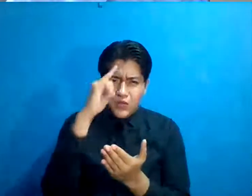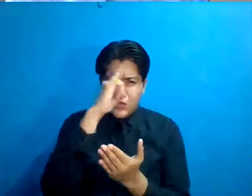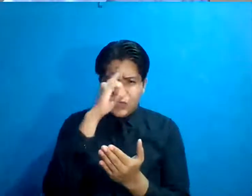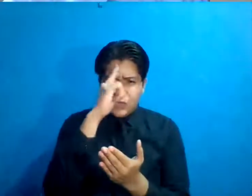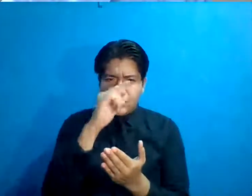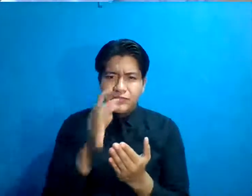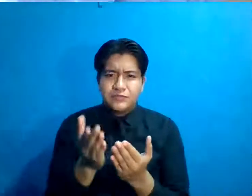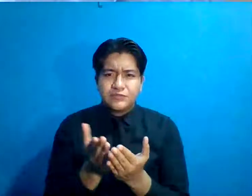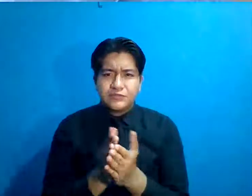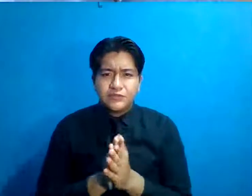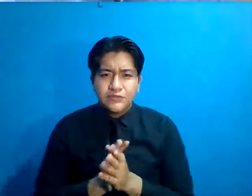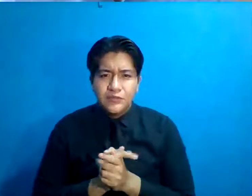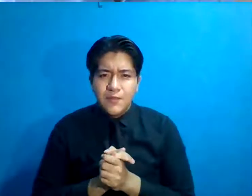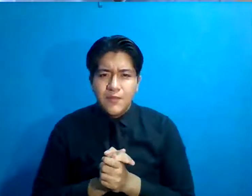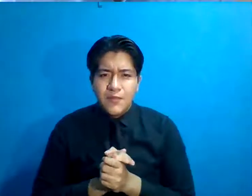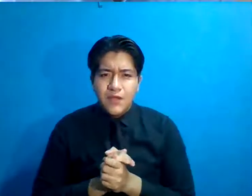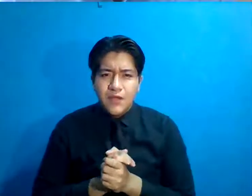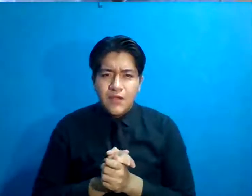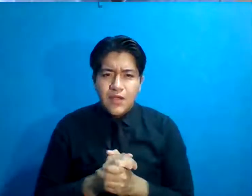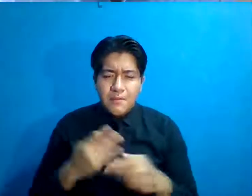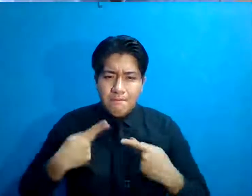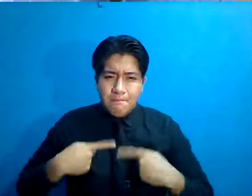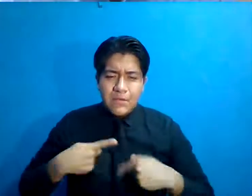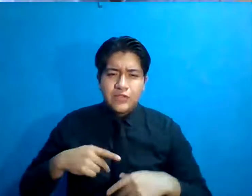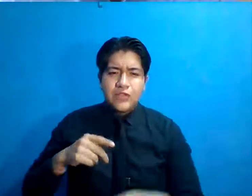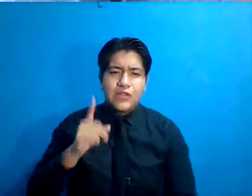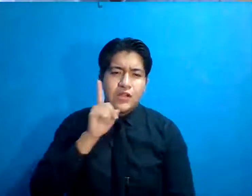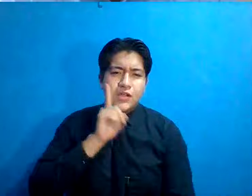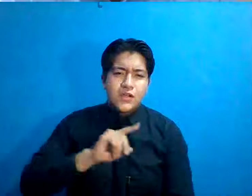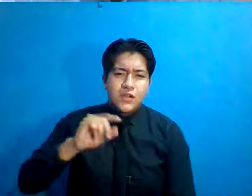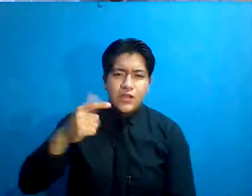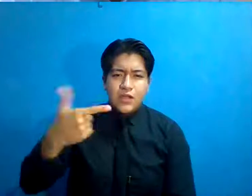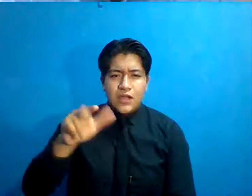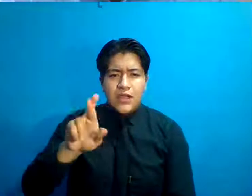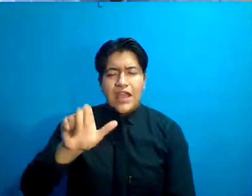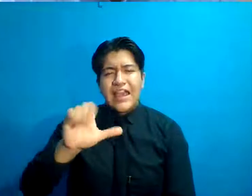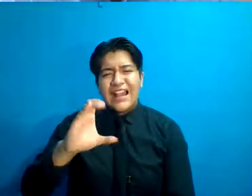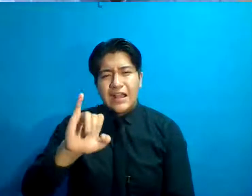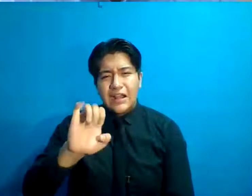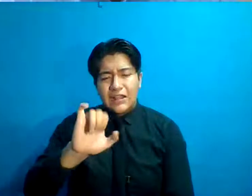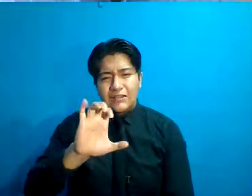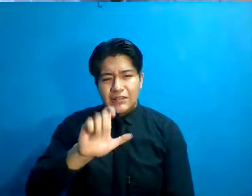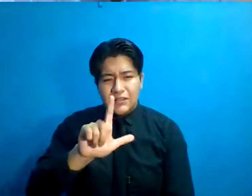de la autora Graciela Rascón Miranda,